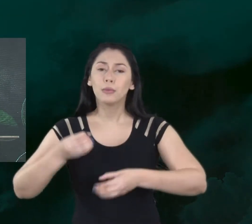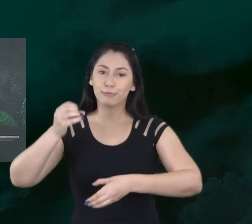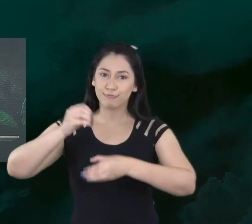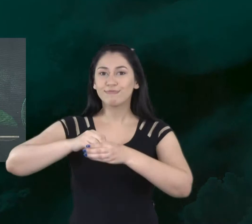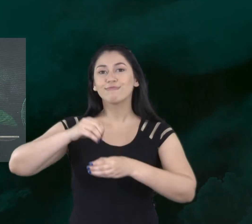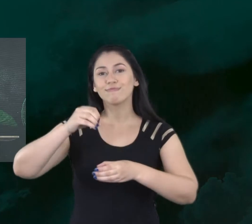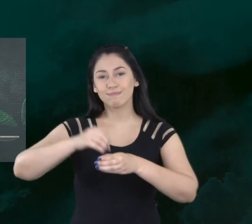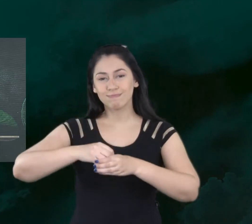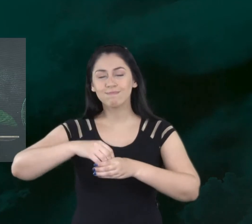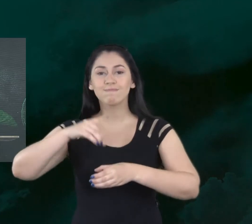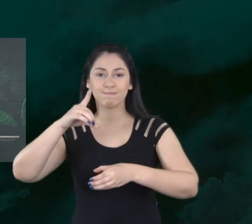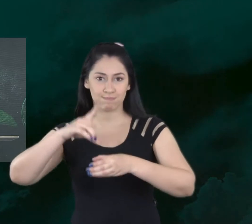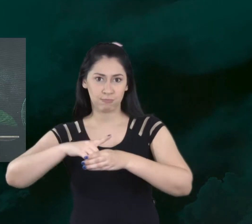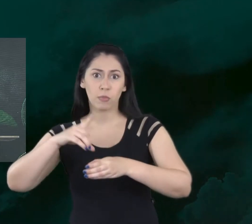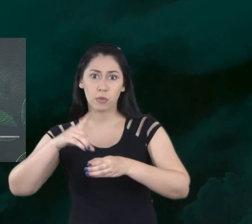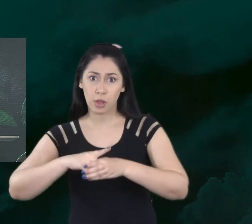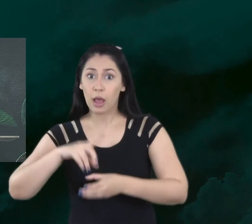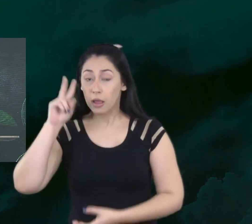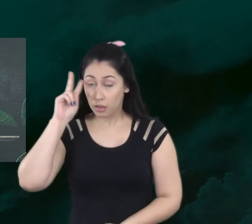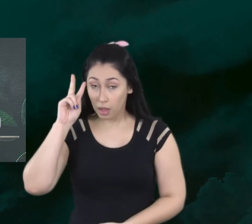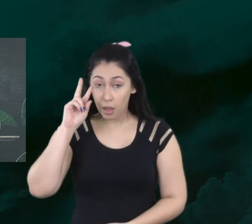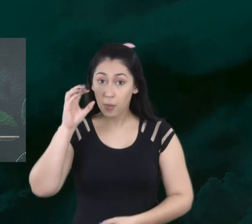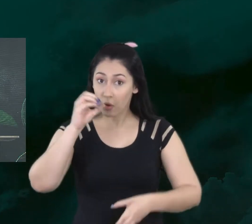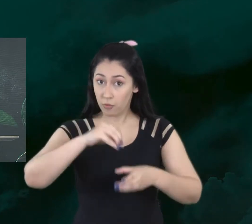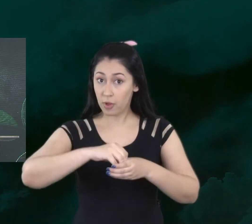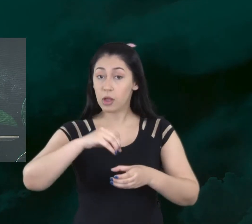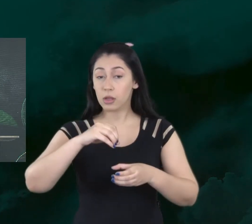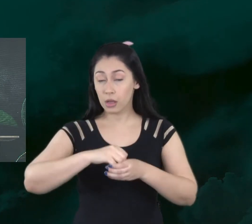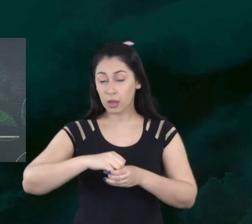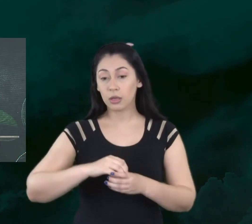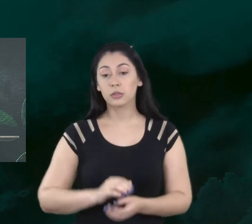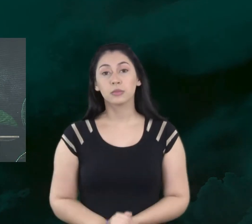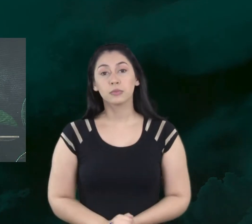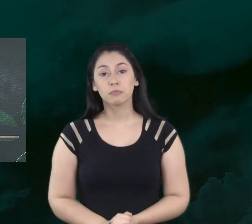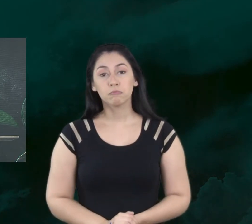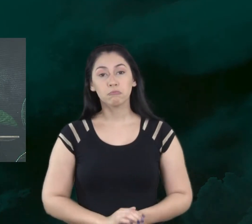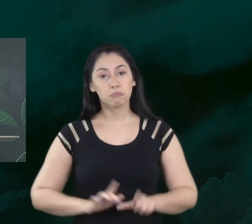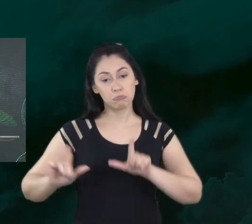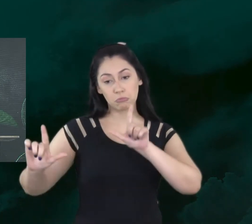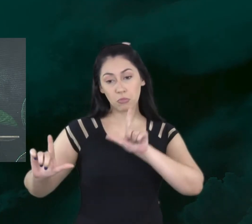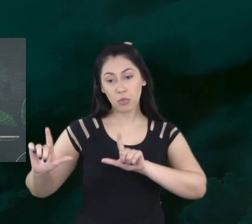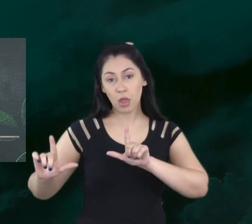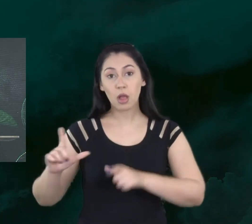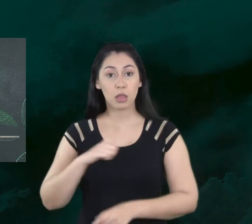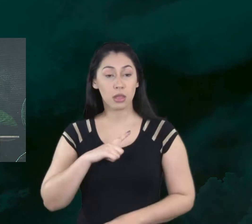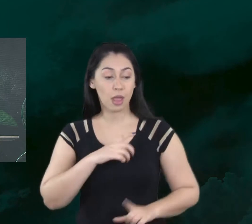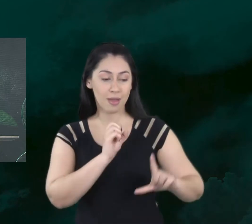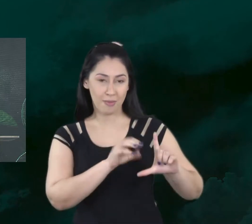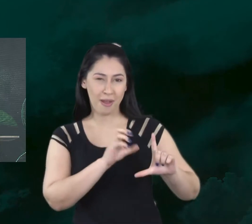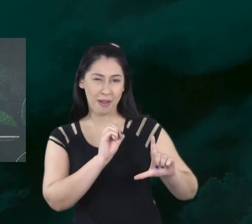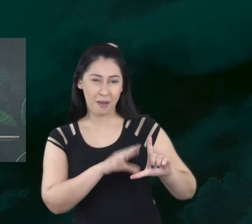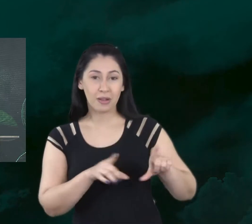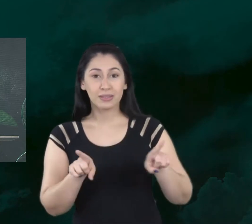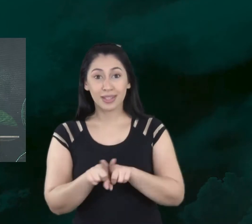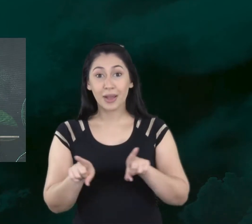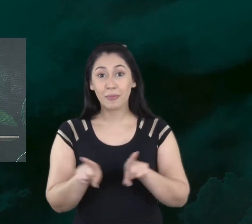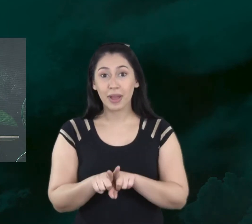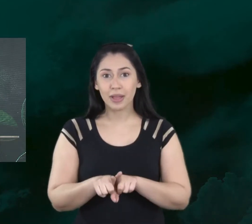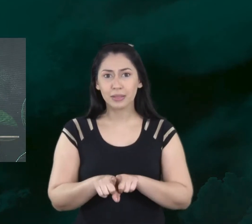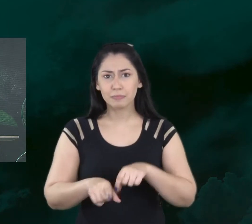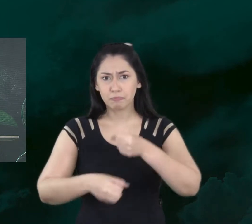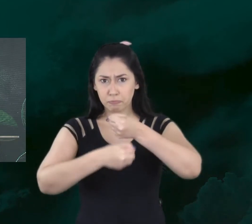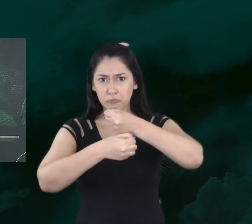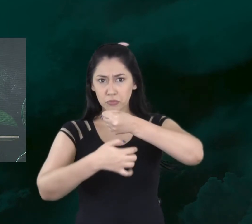esquecer de fazer as suas ofertas. Aqui na sua tela tem um QR Code e também na sua